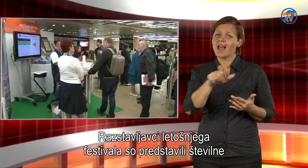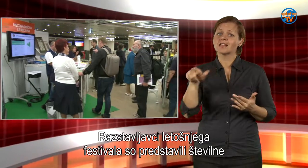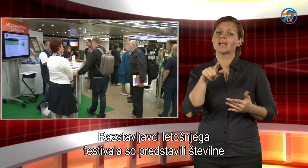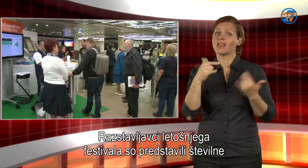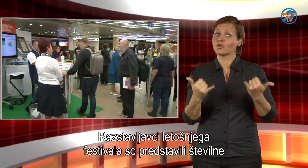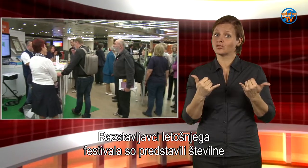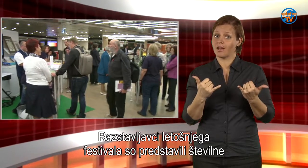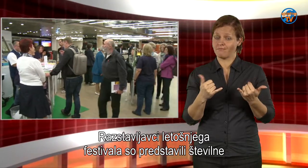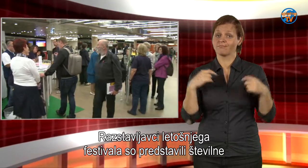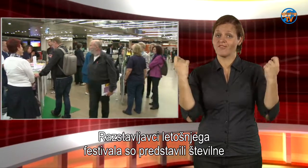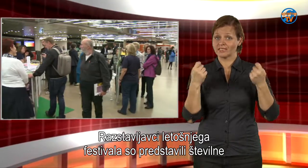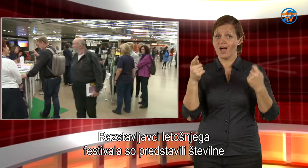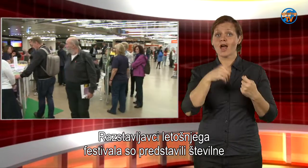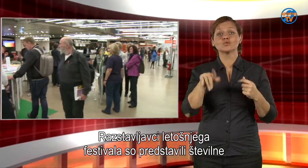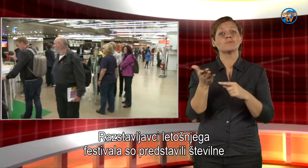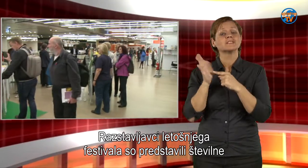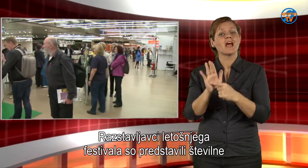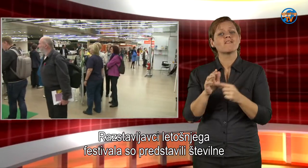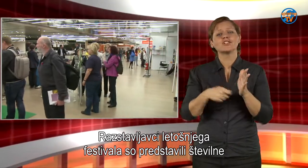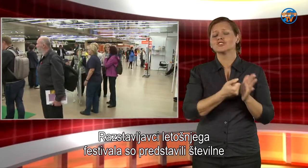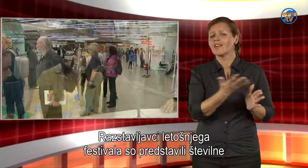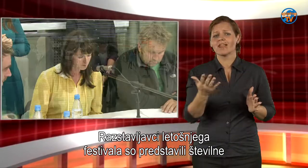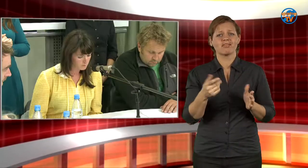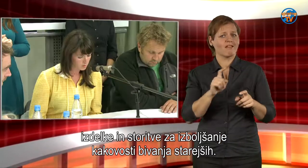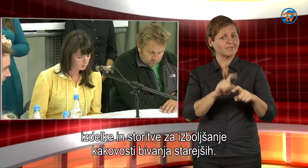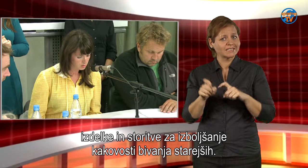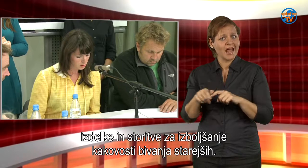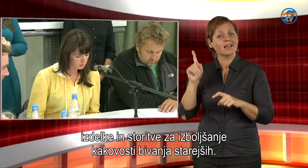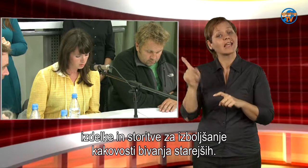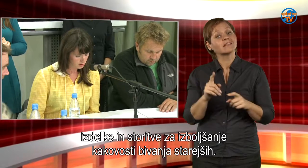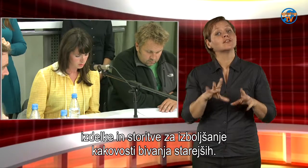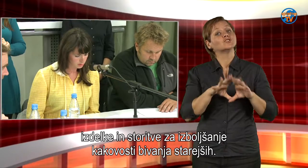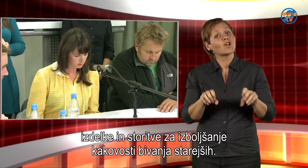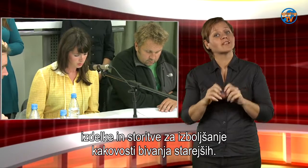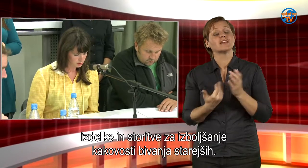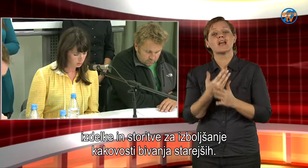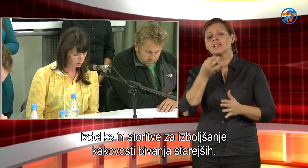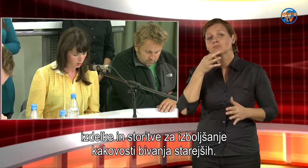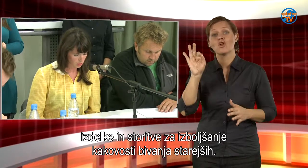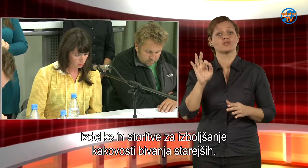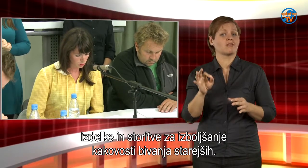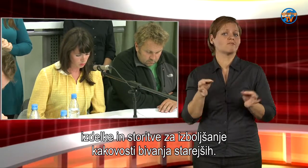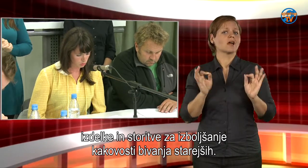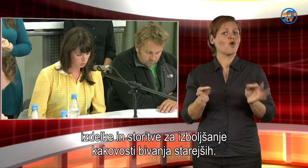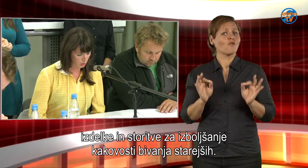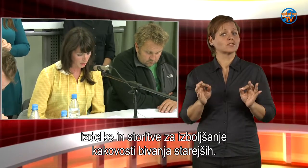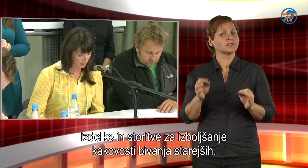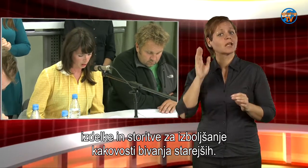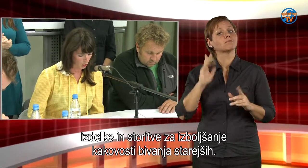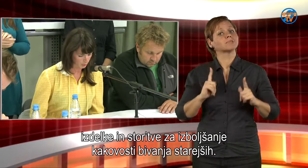Razstavljavci letošnjega festivala so predstavili številne izdelke in storitve za izboljšanje kakovosti bivanja starejših.